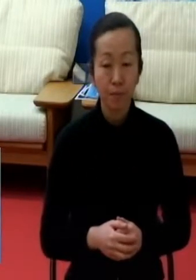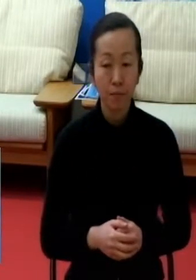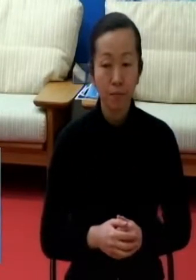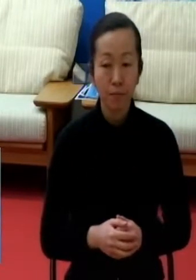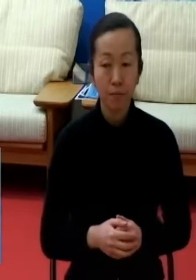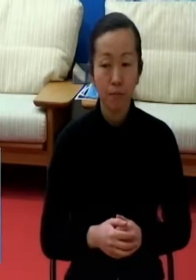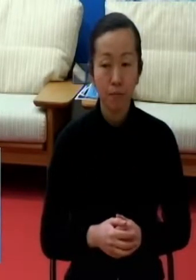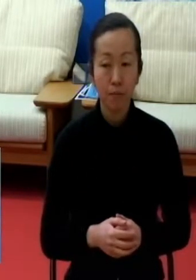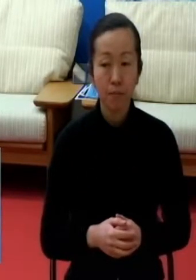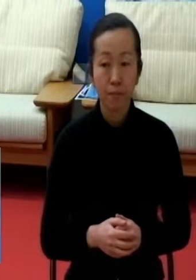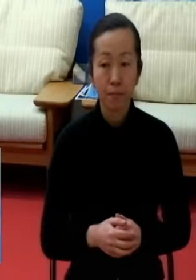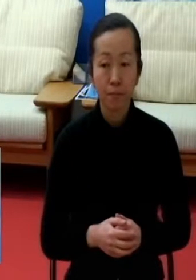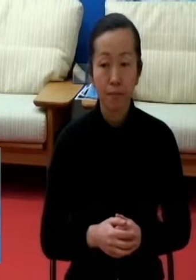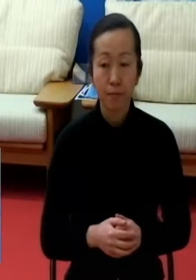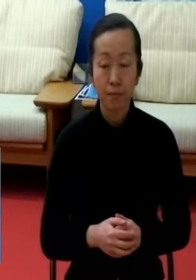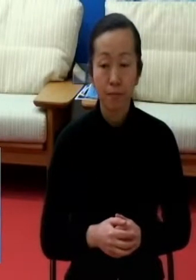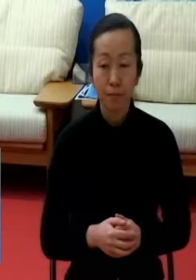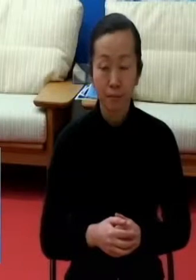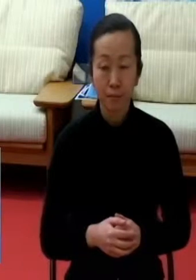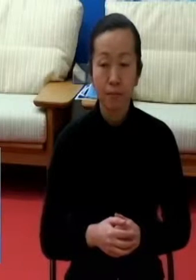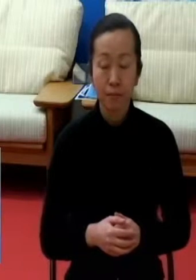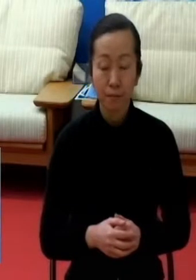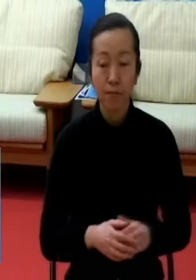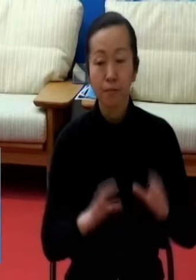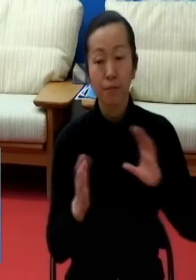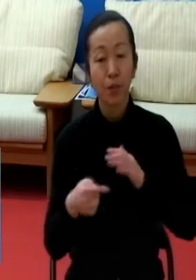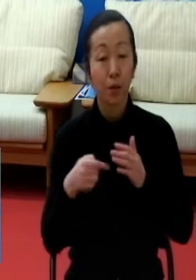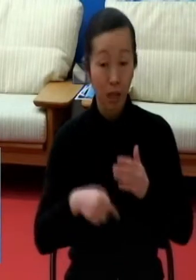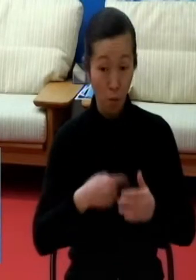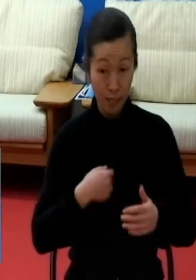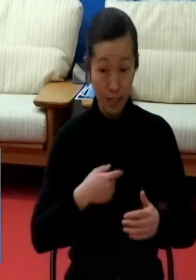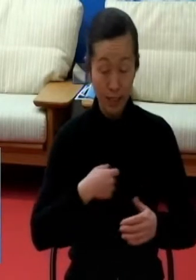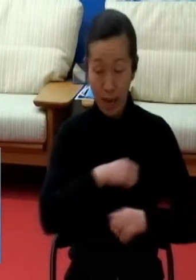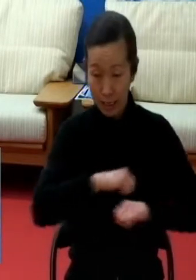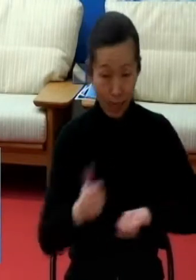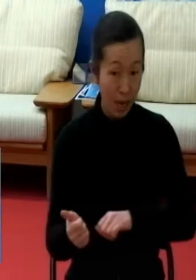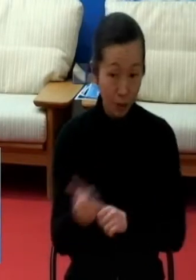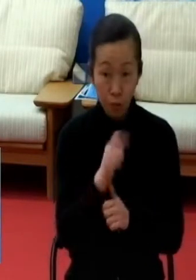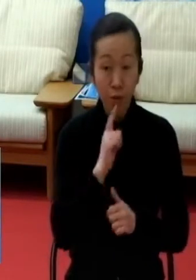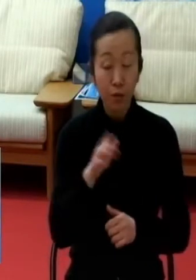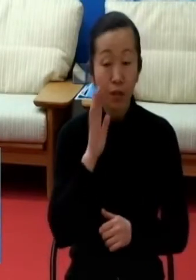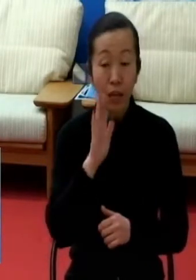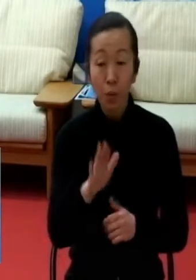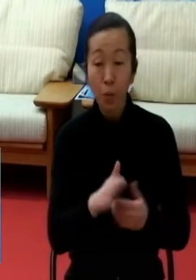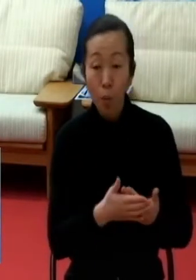내가 살리겠다는 전도의 가슴을 품으면 됩니다. この世の中を私が生かすっていう伝